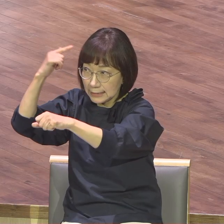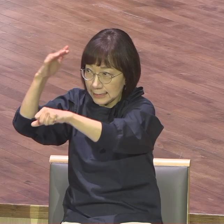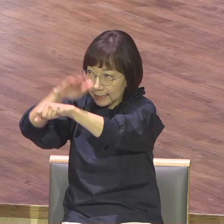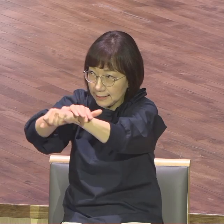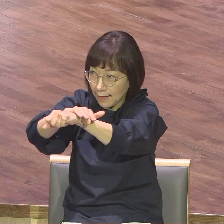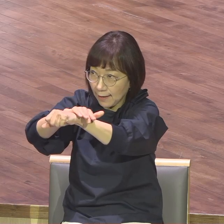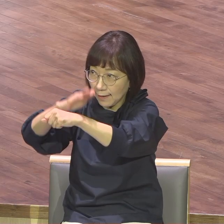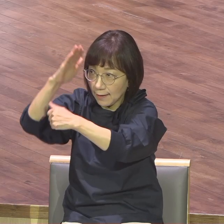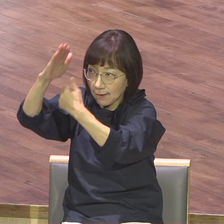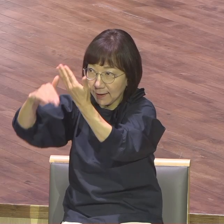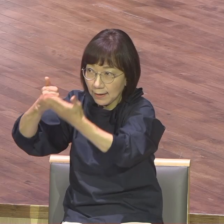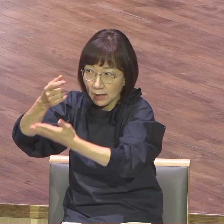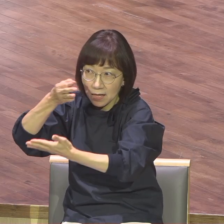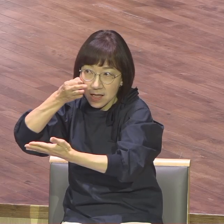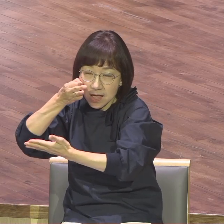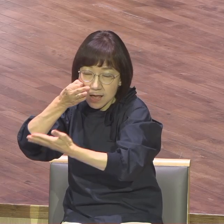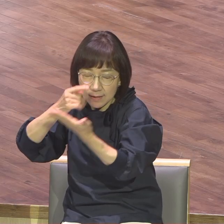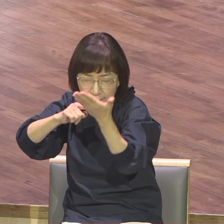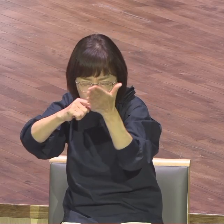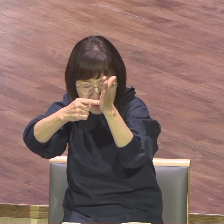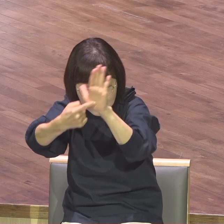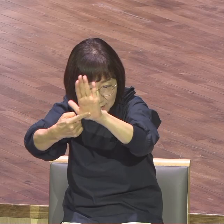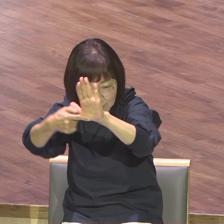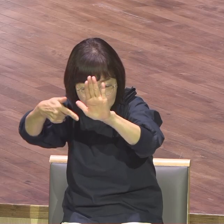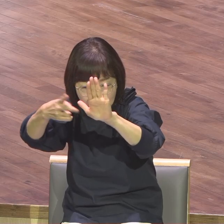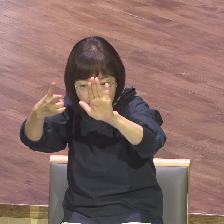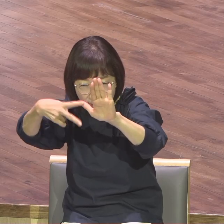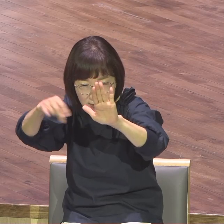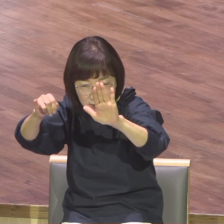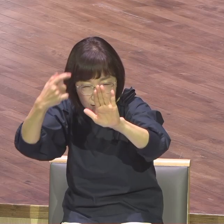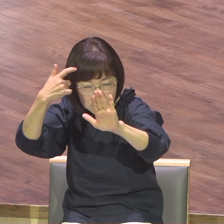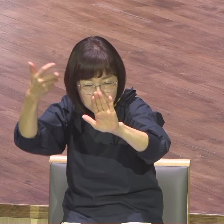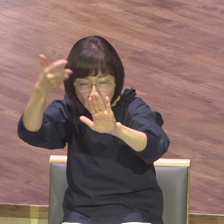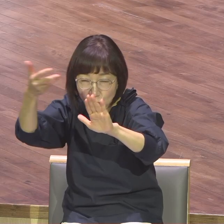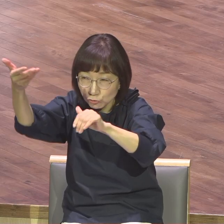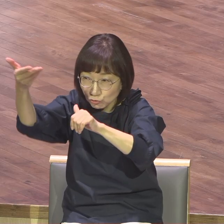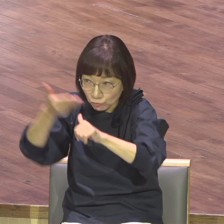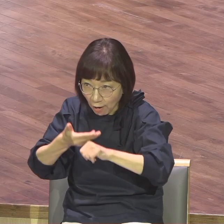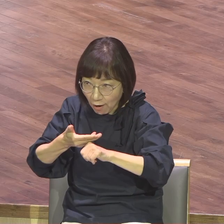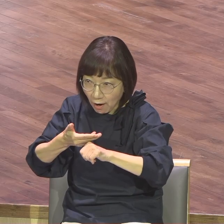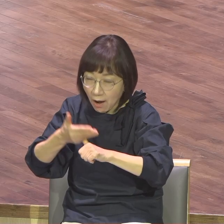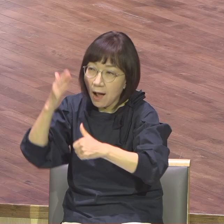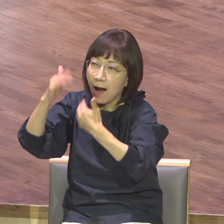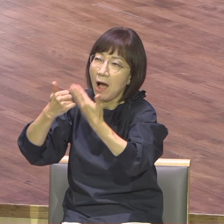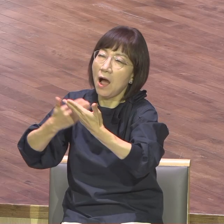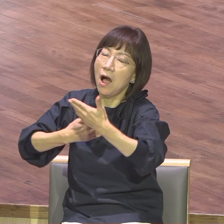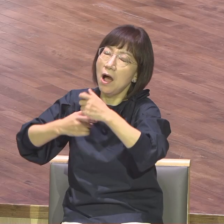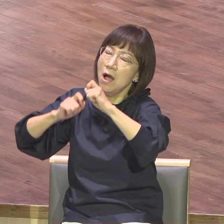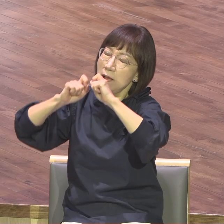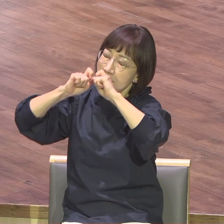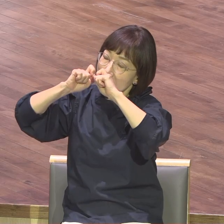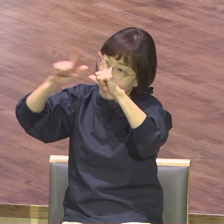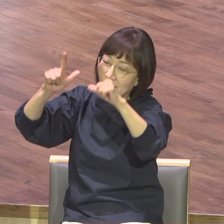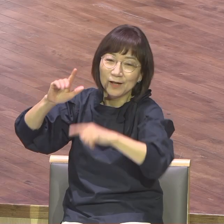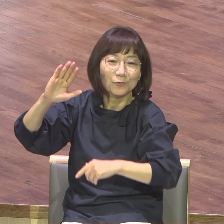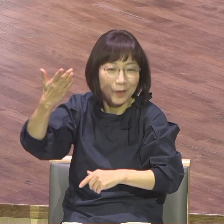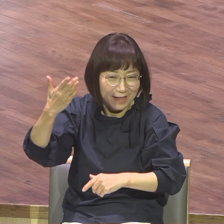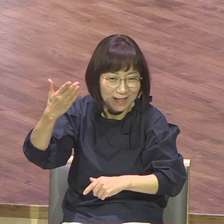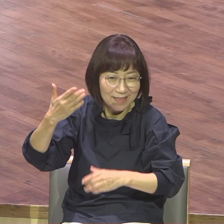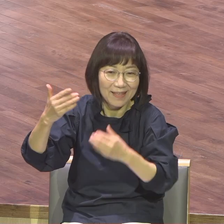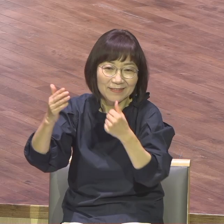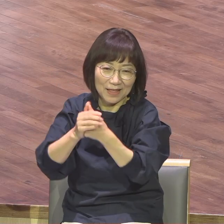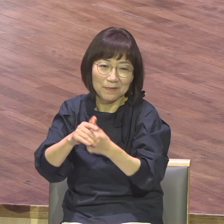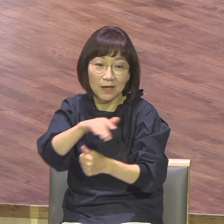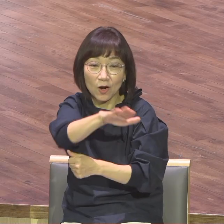영을 주셔야만 깨닫게 된다. 지혜와 계시의 영을 나에게 주옵소서.